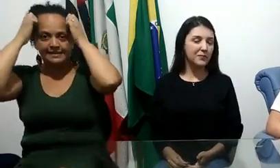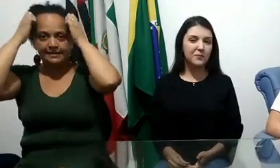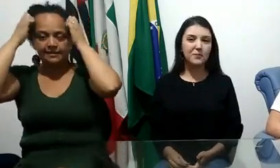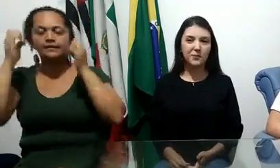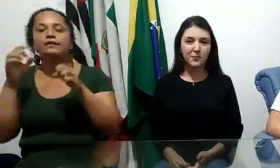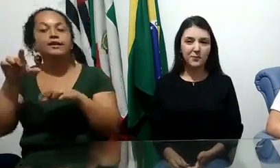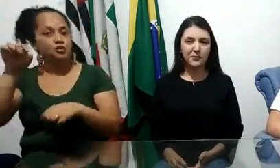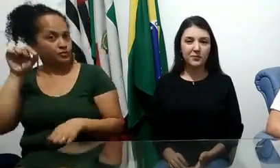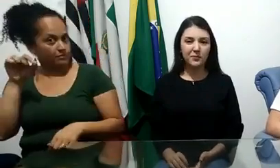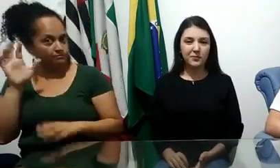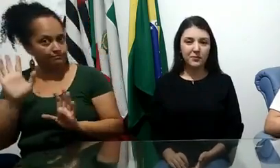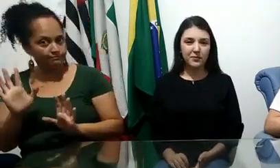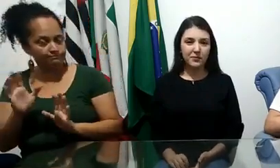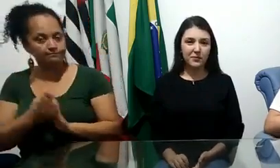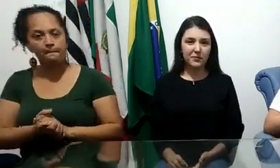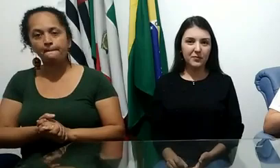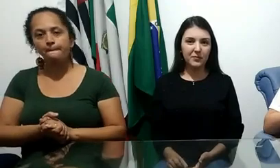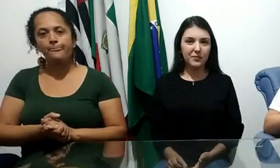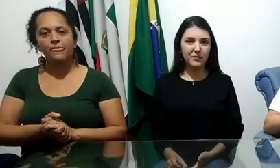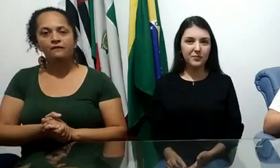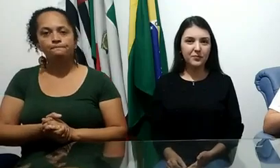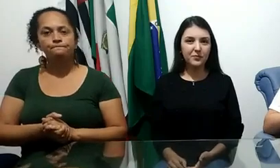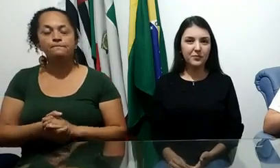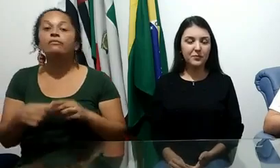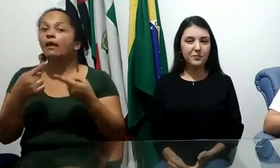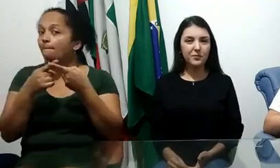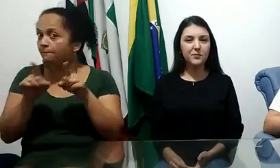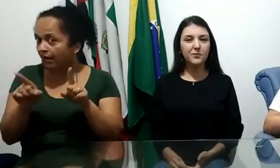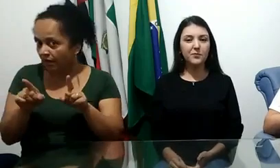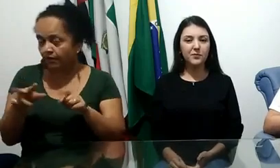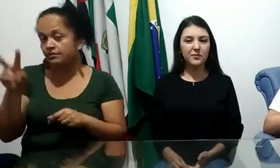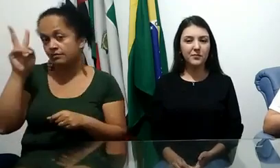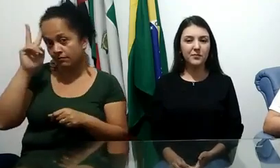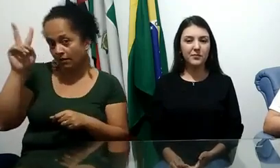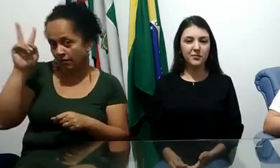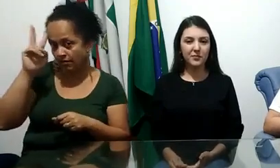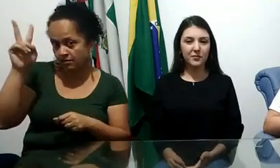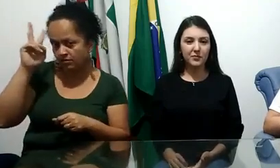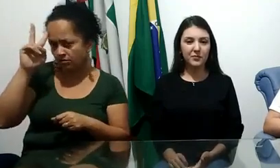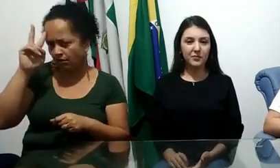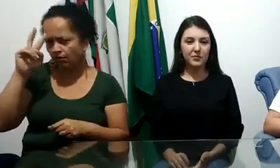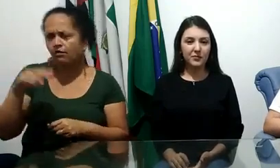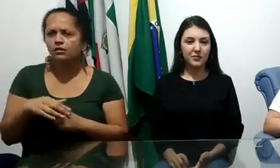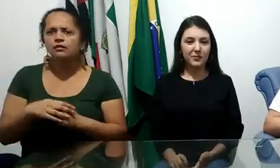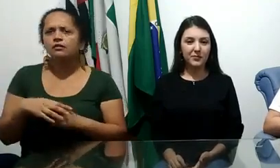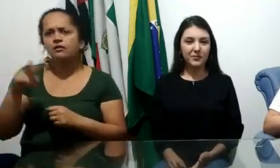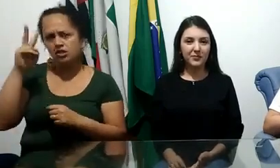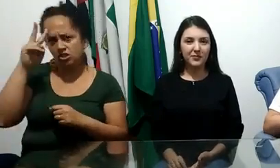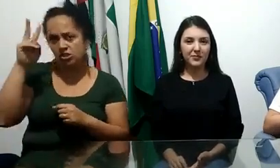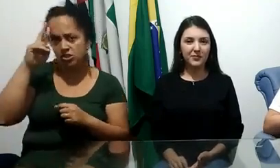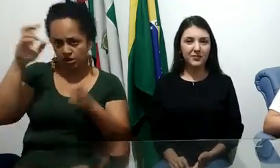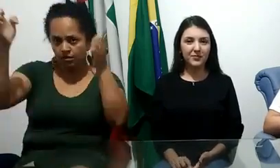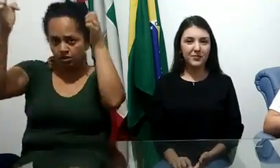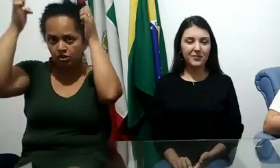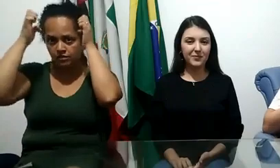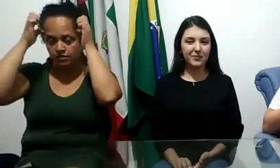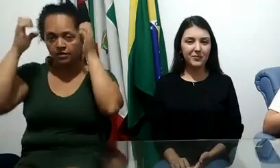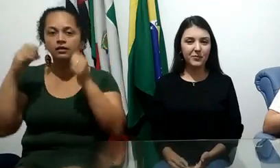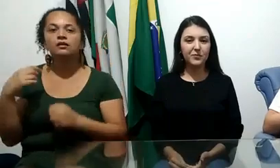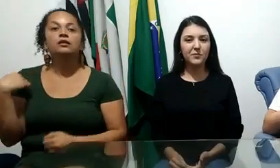rainha. Só que, dentro da história, e meditando sobre a história dela, a gente